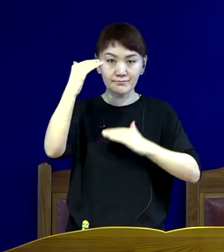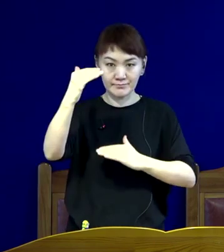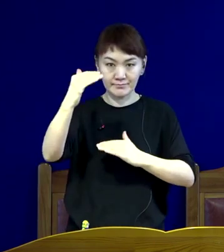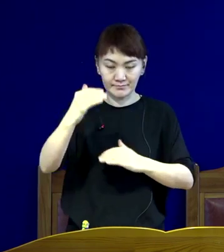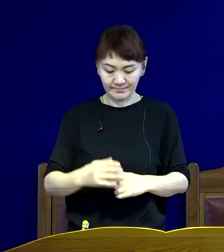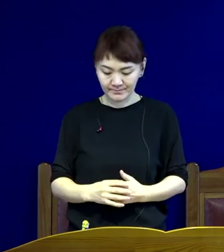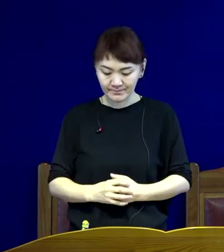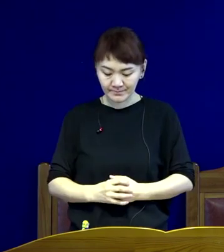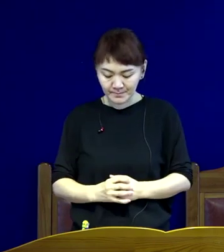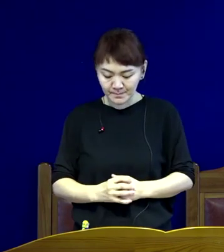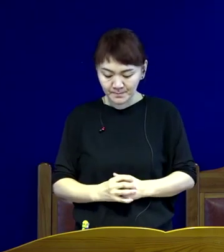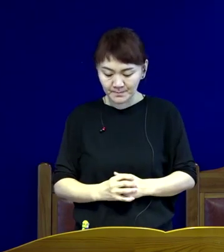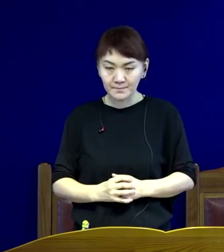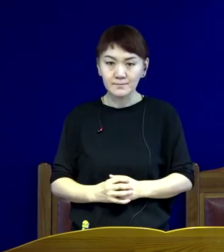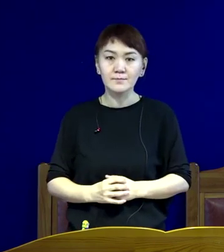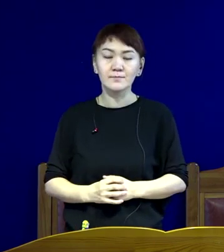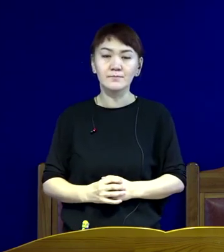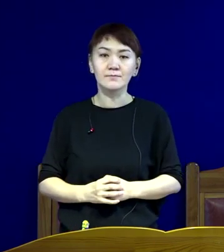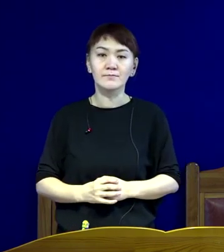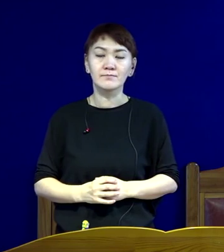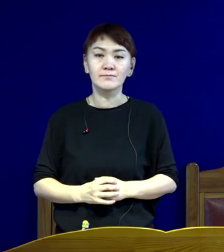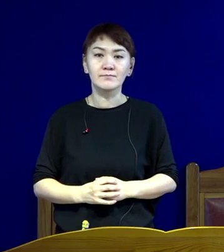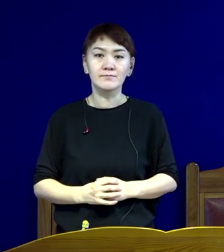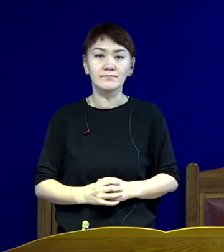오늘 이 시간에는